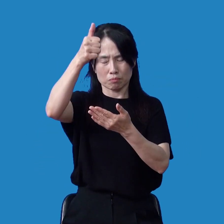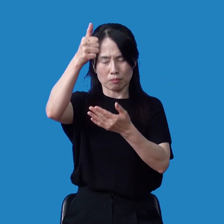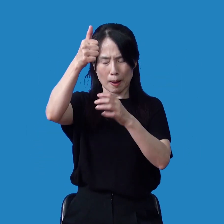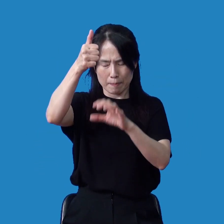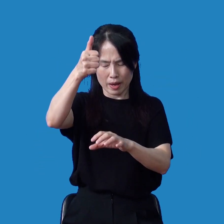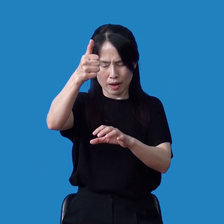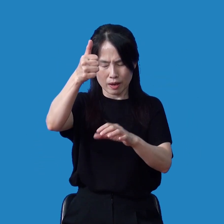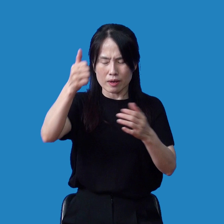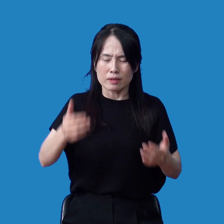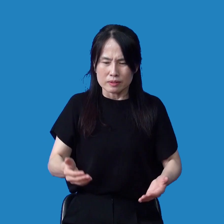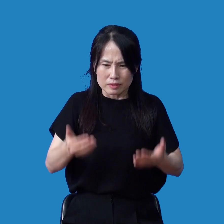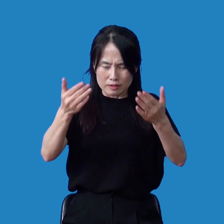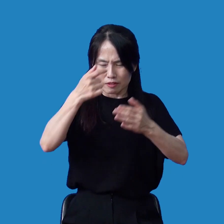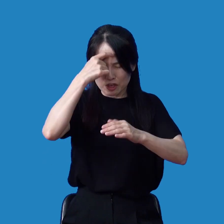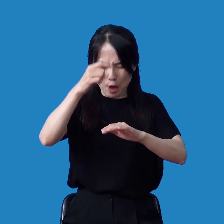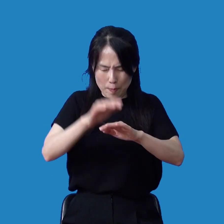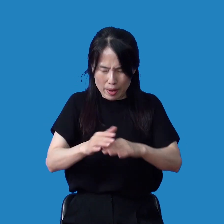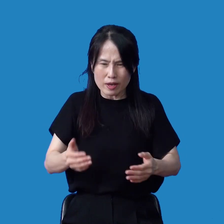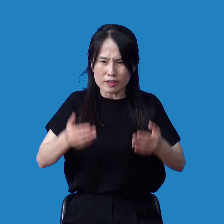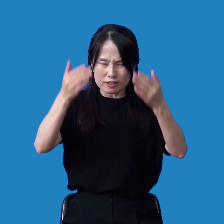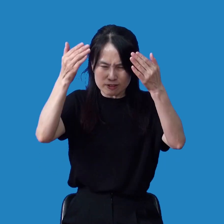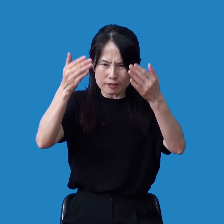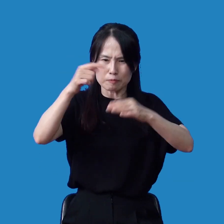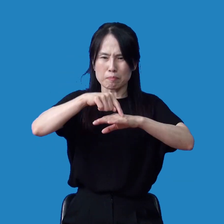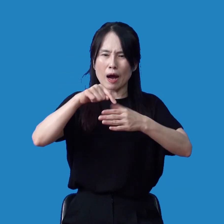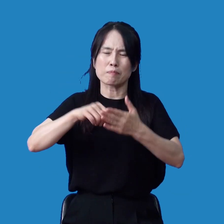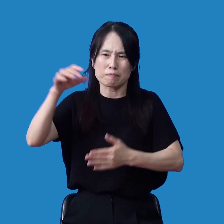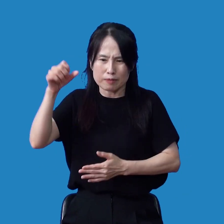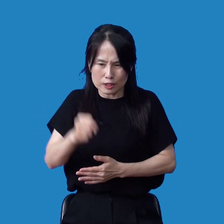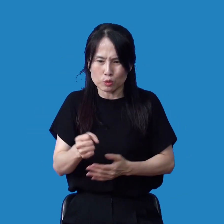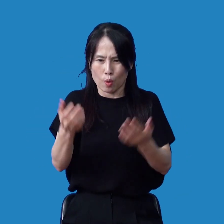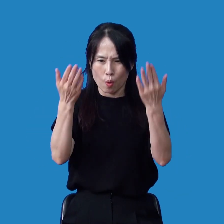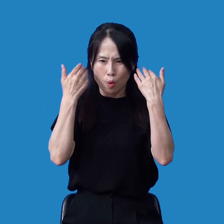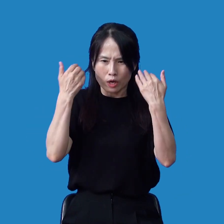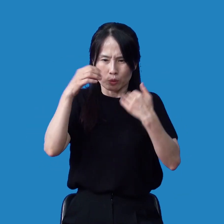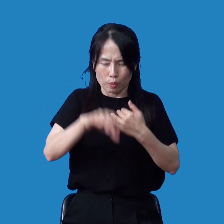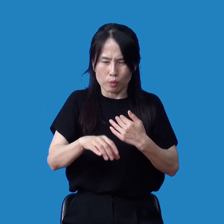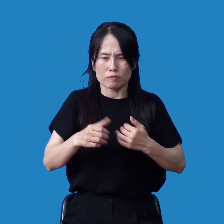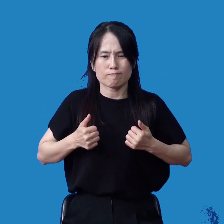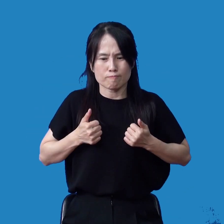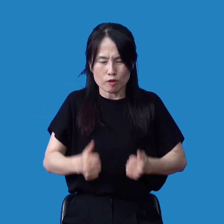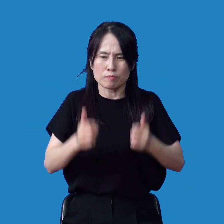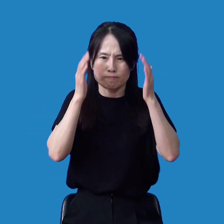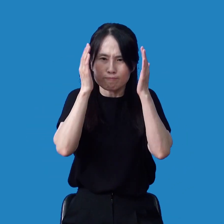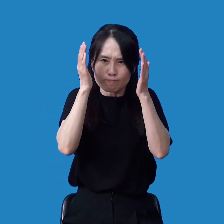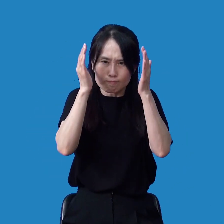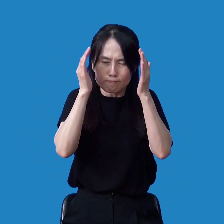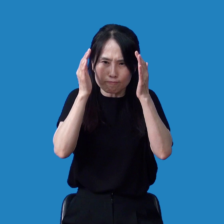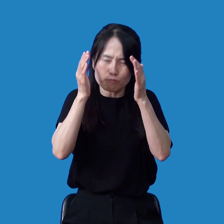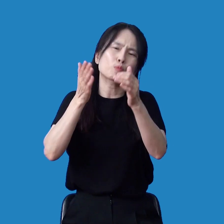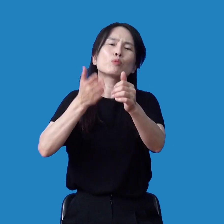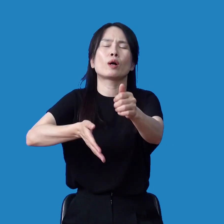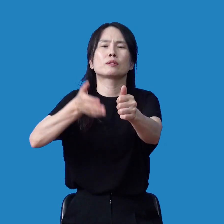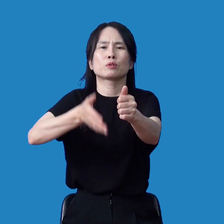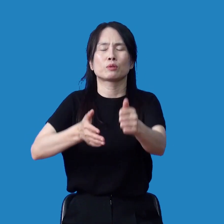하나님께 올려드리는 그런 삶으로서 생각하고 열심히 공부하는 것입니다.